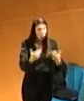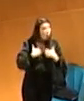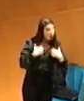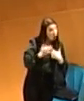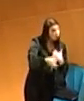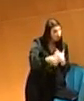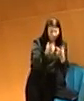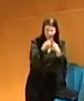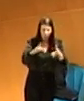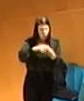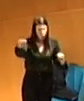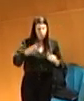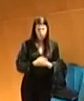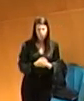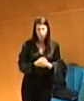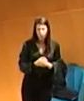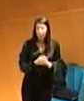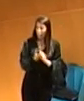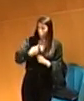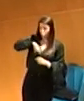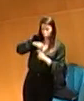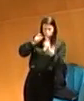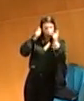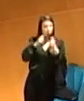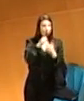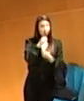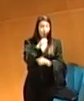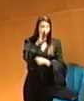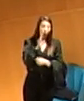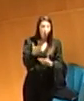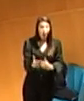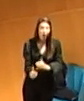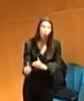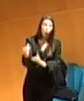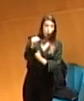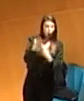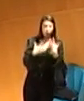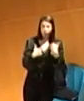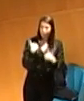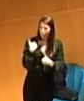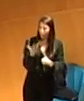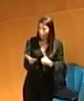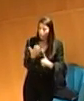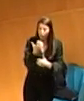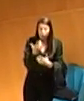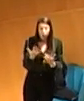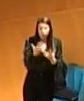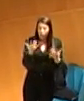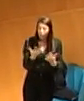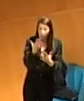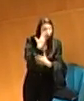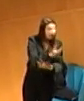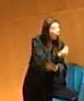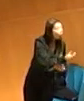colère. Et je me dis, je ne voulais pas que nous, parents d'adultes, on dise aux parents là, dont les enfants ont 10